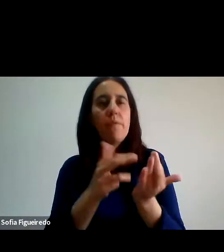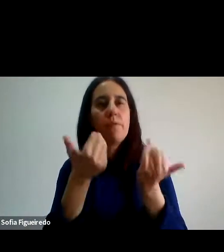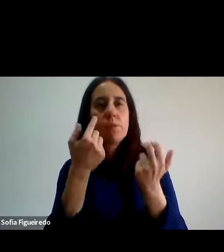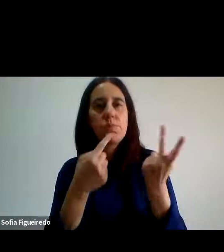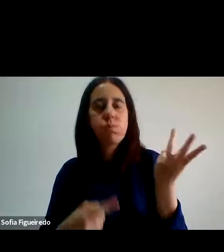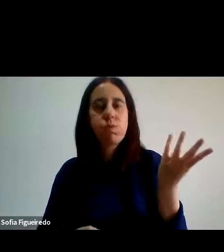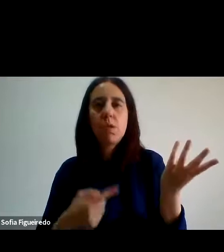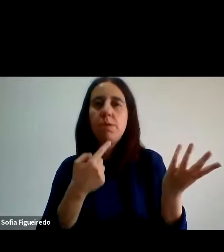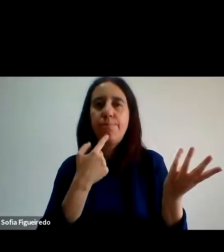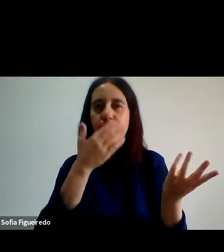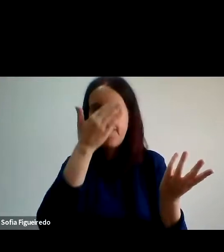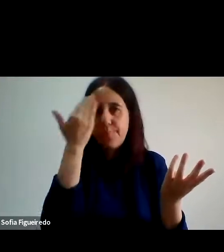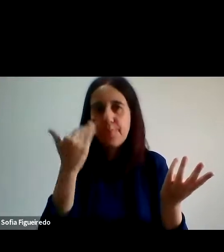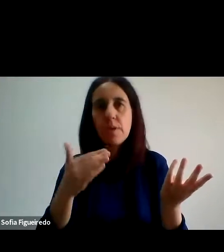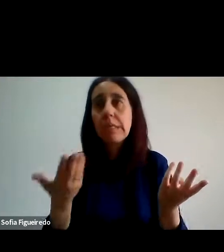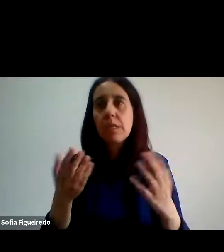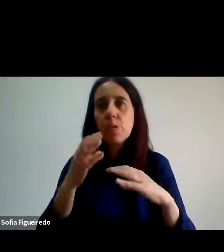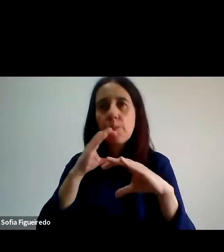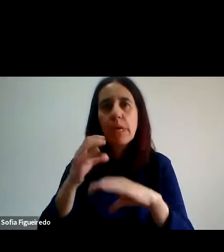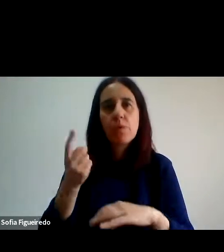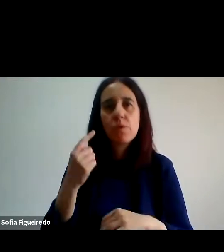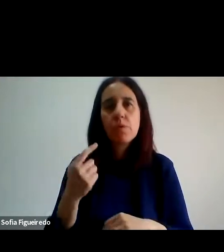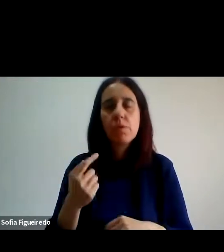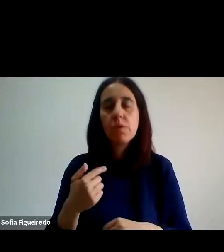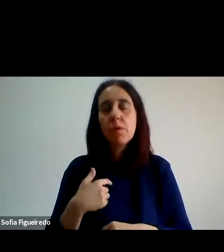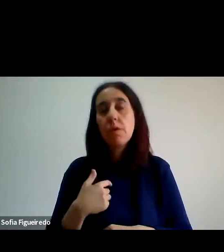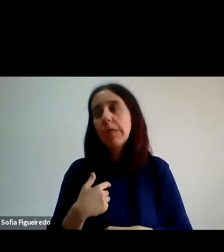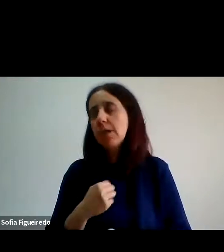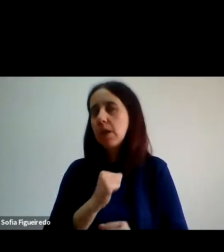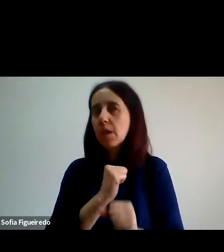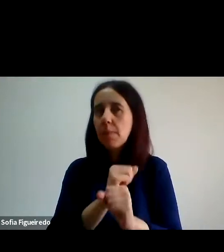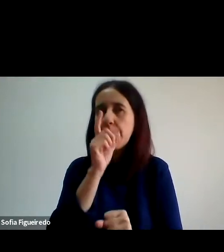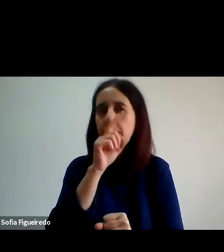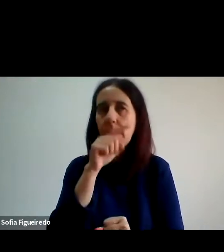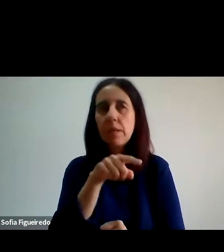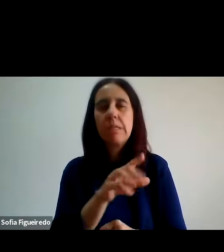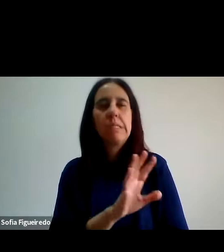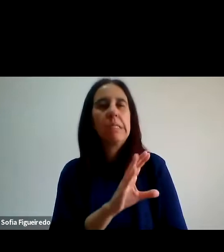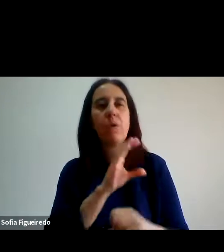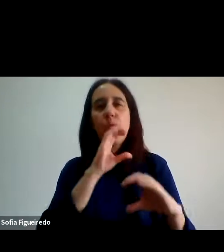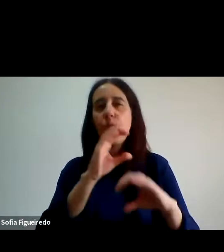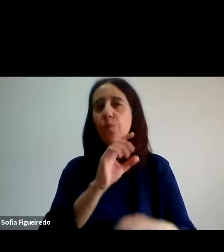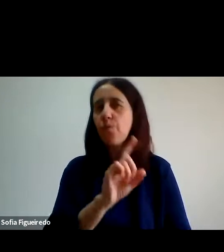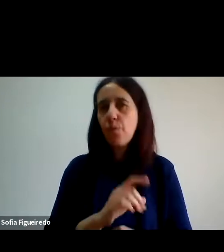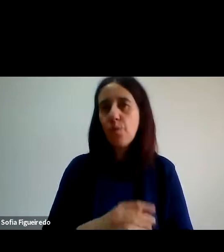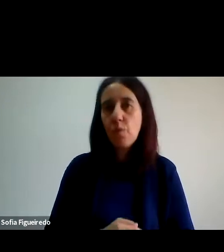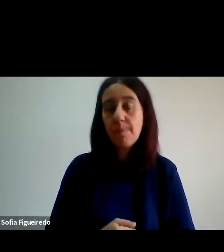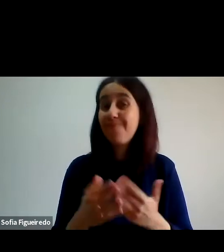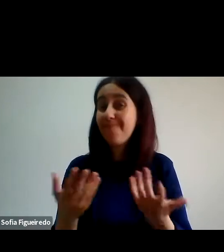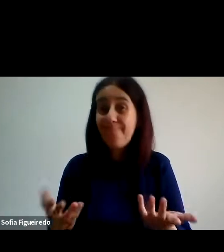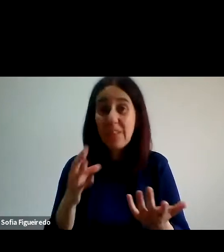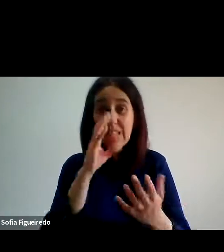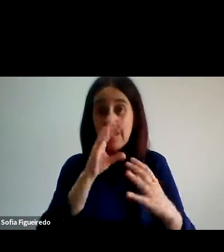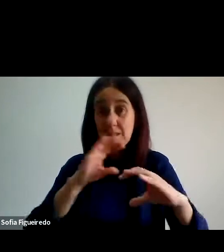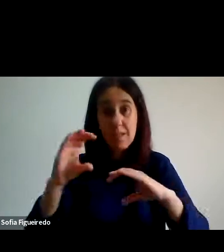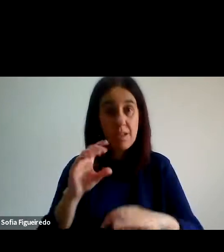grandes, leva-nos muitas vezes a não comunicar. Eu só de pensar no trabalho que isto dá, eu não vou fazer nada, eu não vou comunicar. Ora, não comunicar vai fazer com